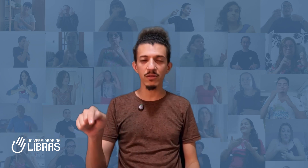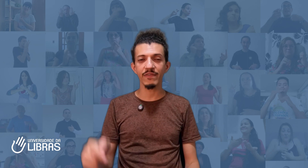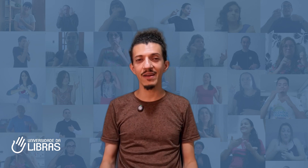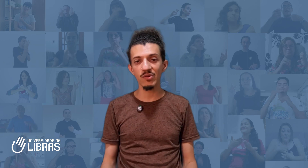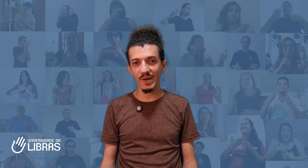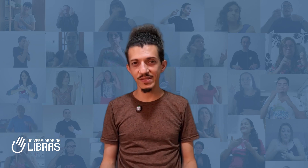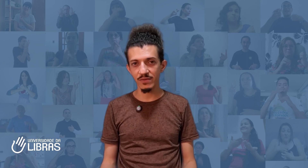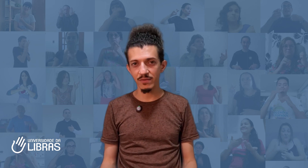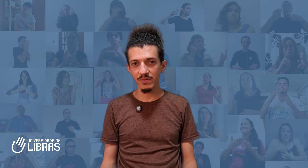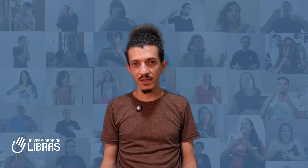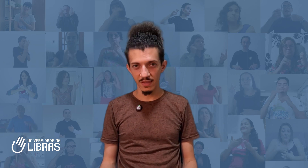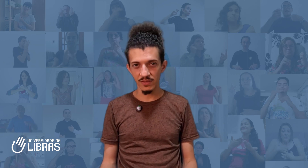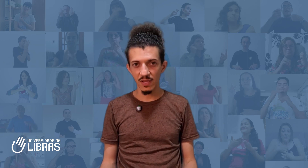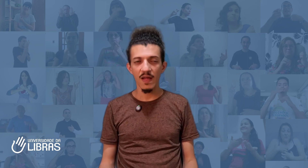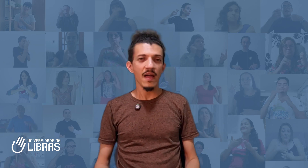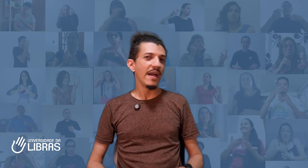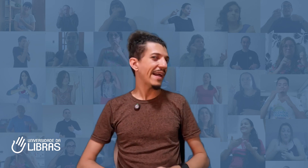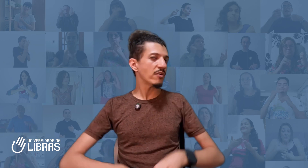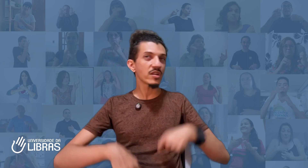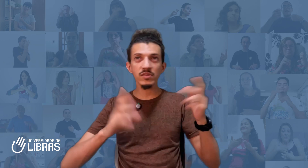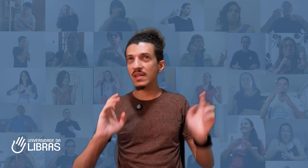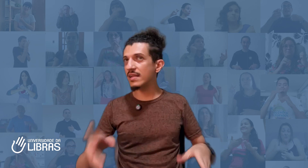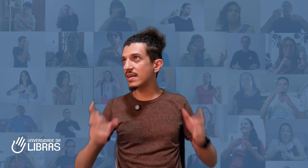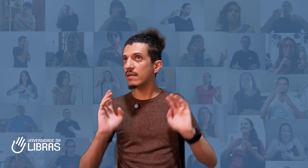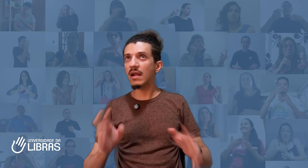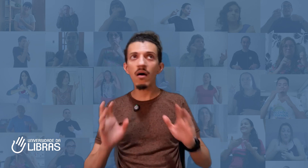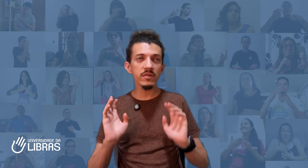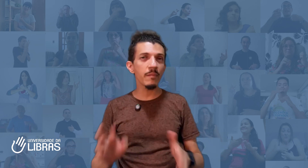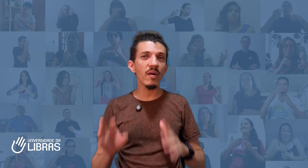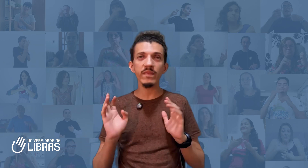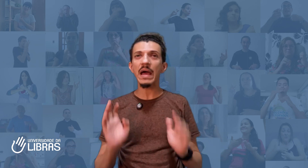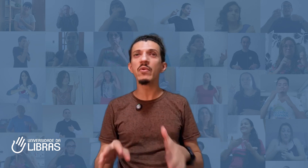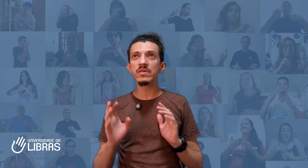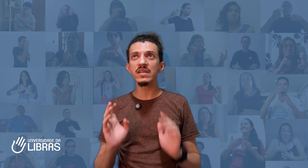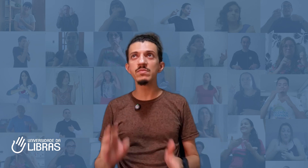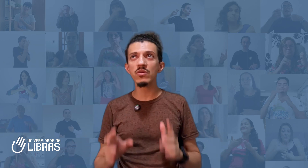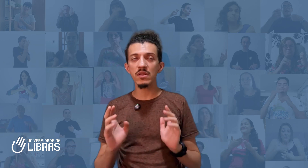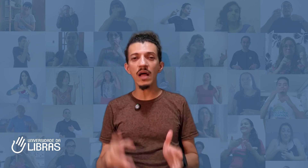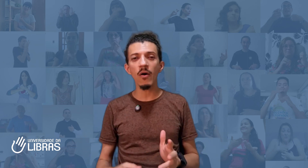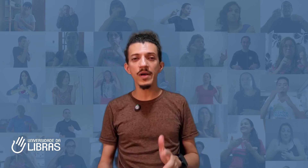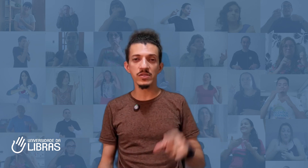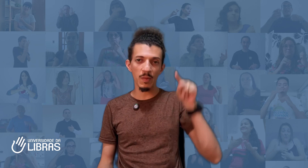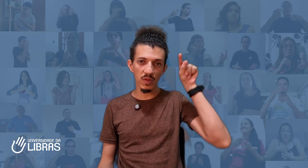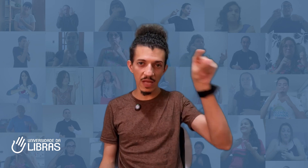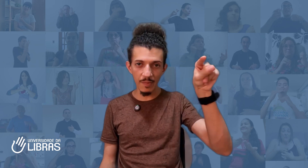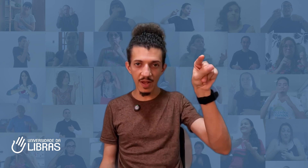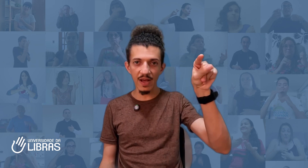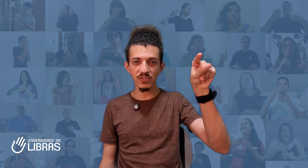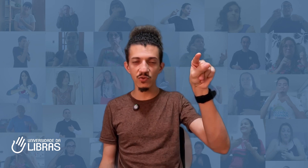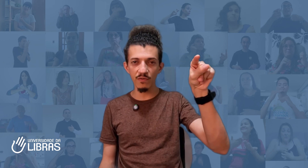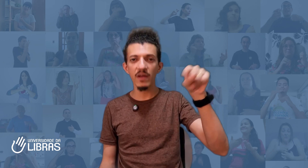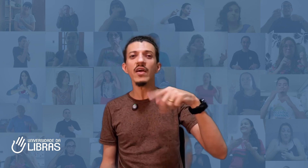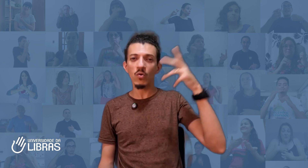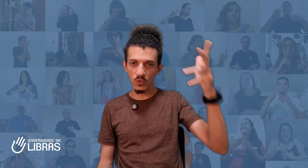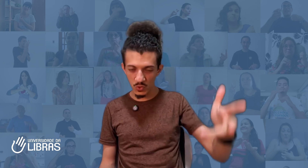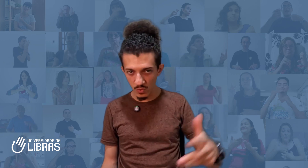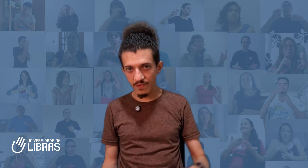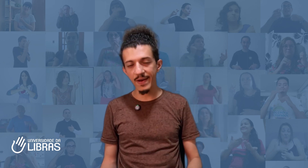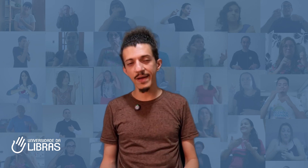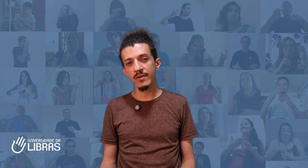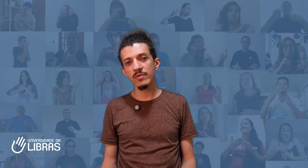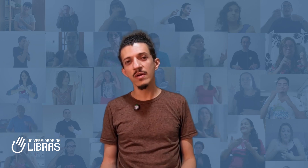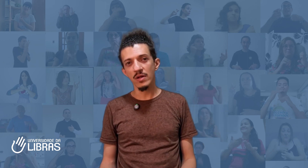cá, eu estou falando do Brasil. Entende? E aí eu já estou sinalizando lá um tempão, 10 minutos, 15 minutos e tal. Se eu apontar para cá de novo, eu